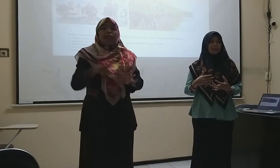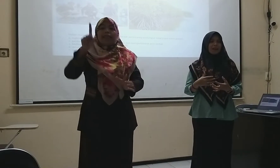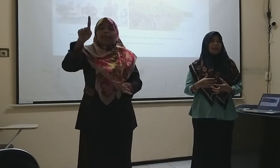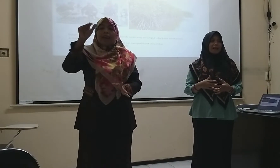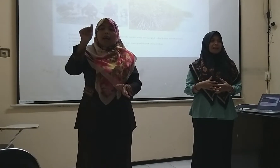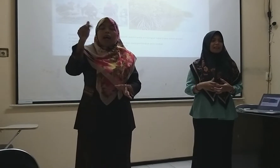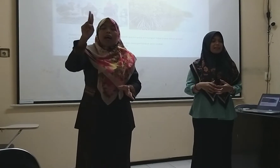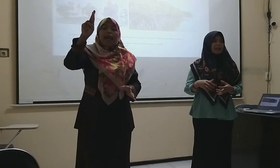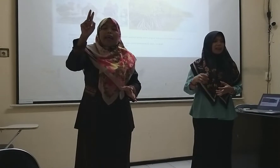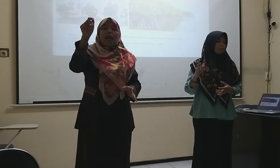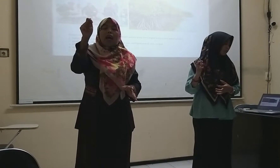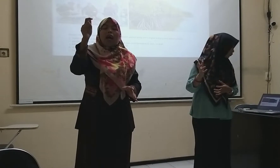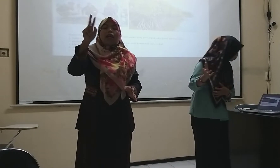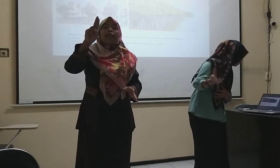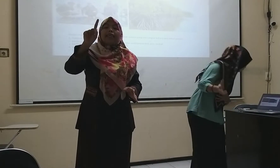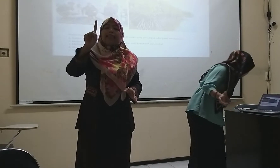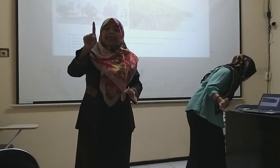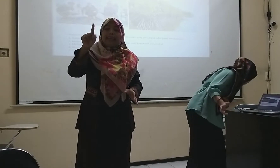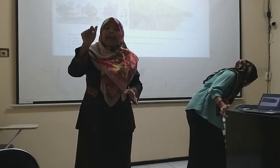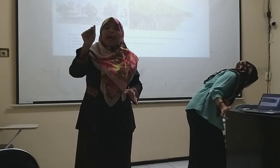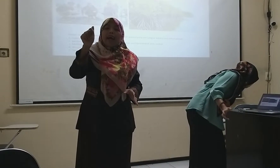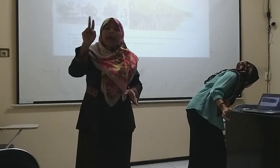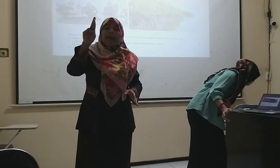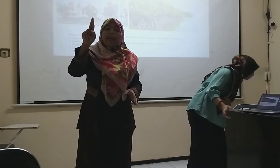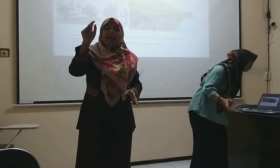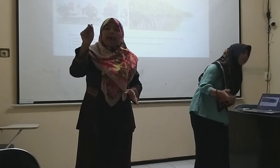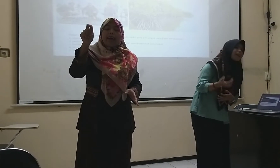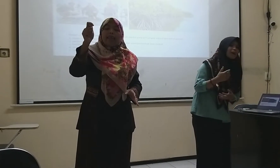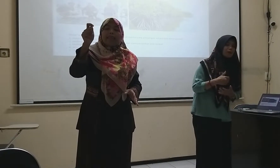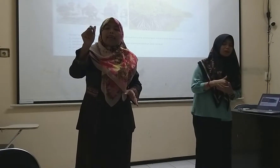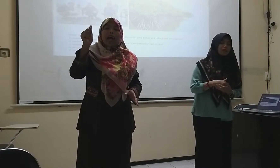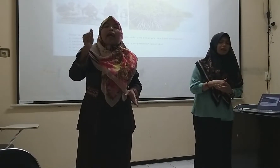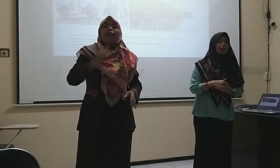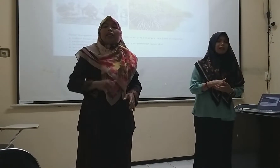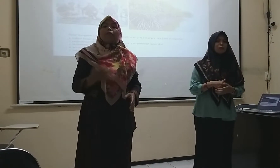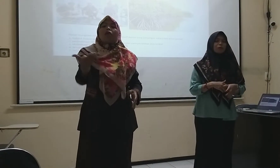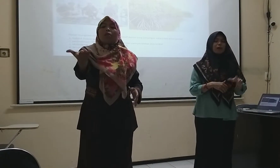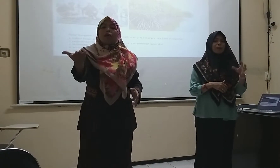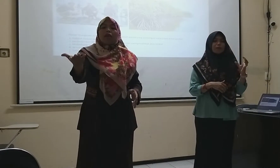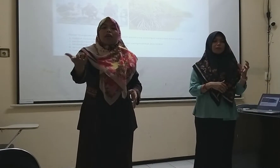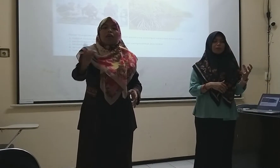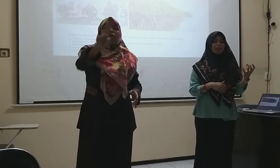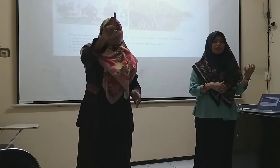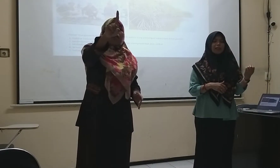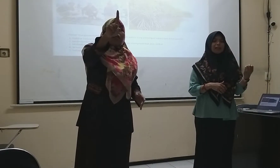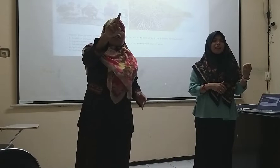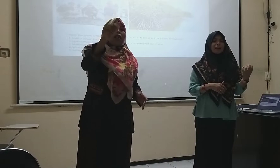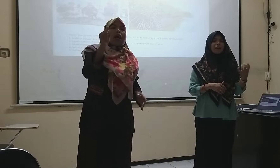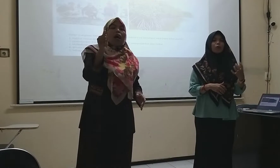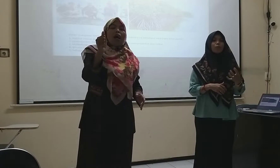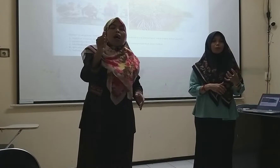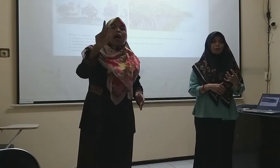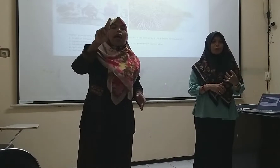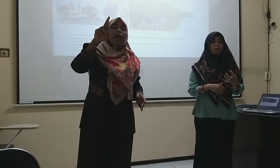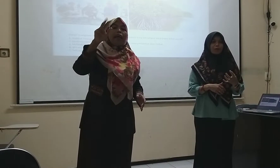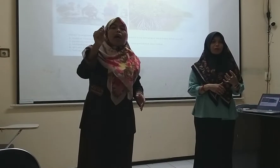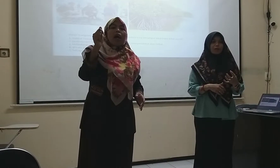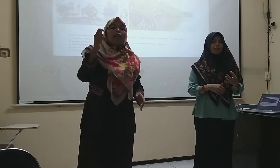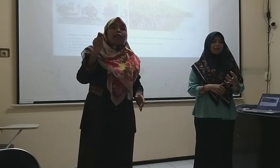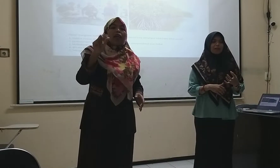Gitu. Nah, selain untuk melindungi laut, itu juga melindungi dari